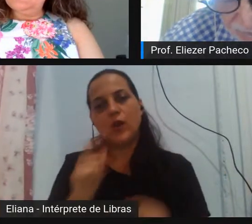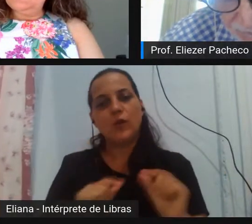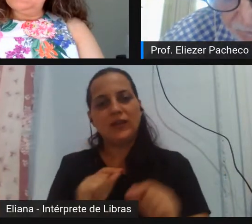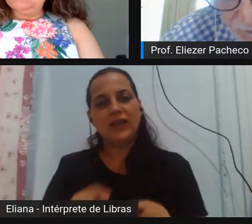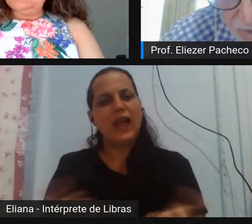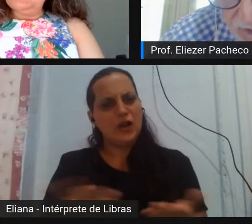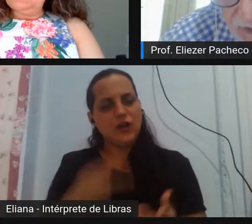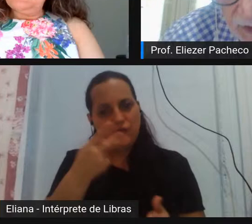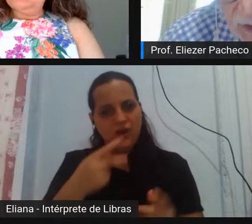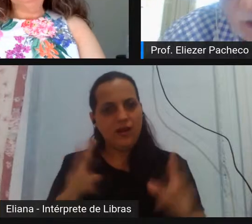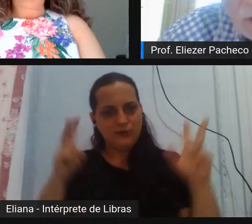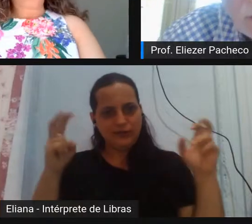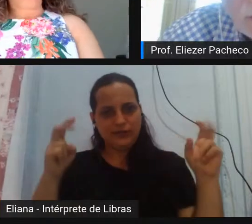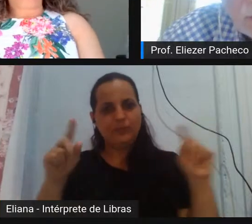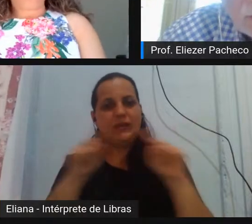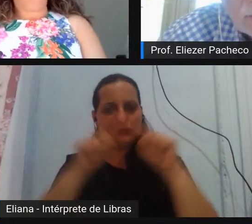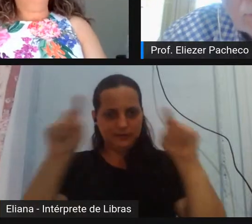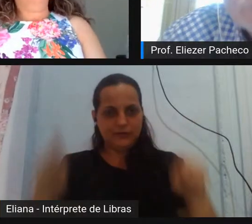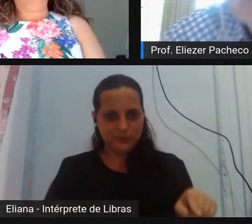servidores.